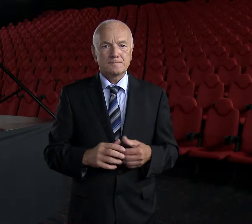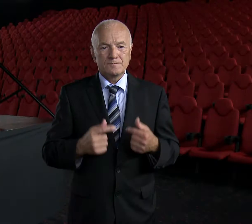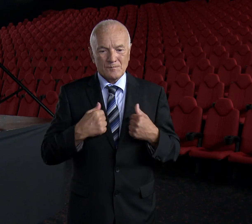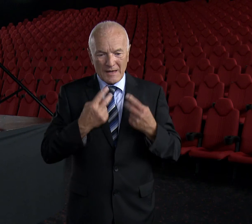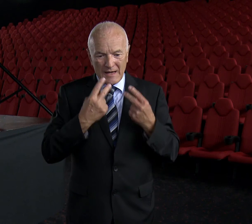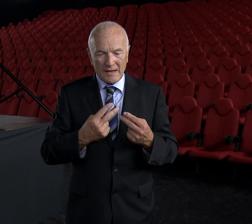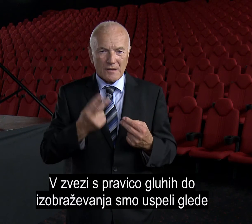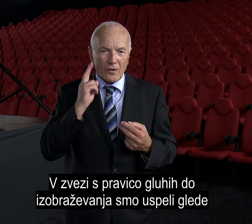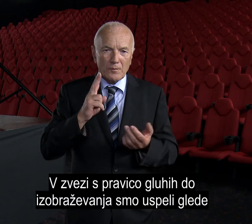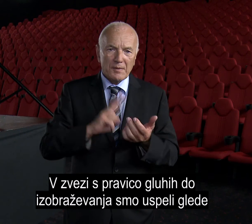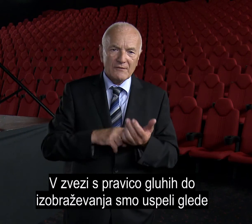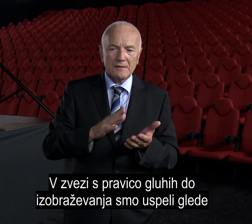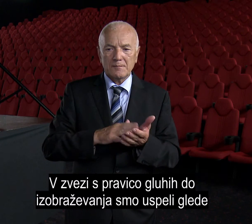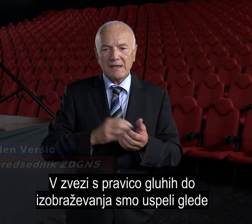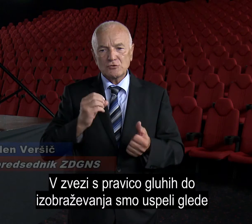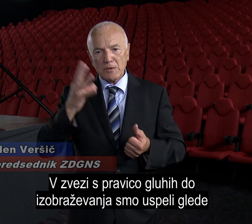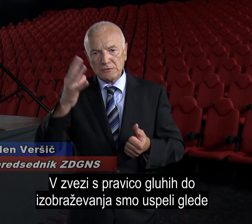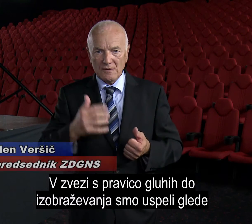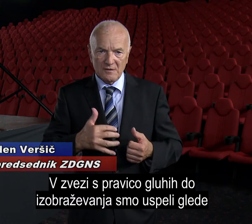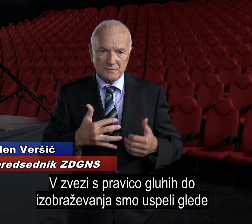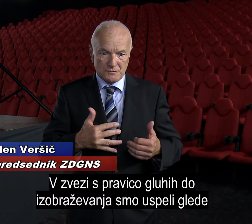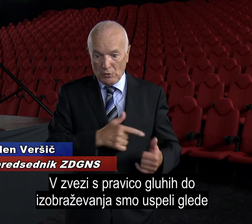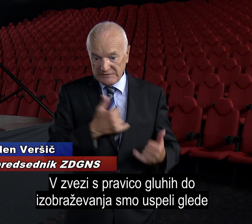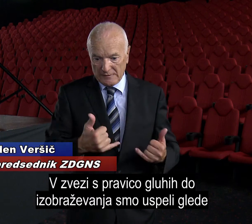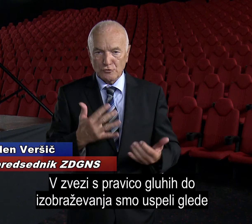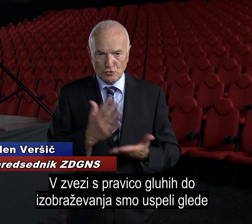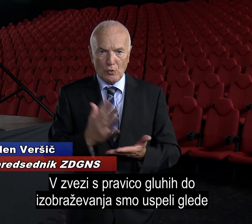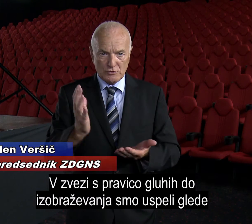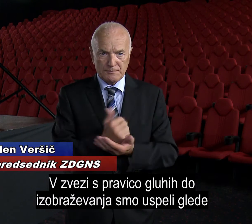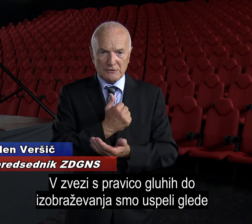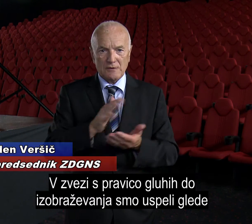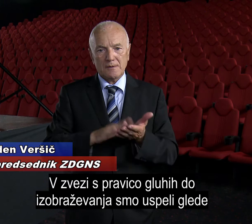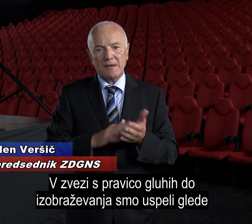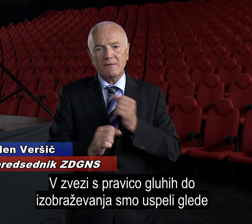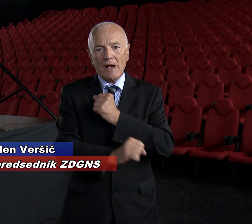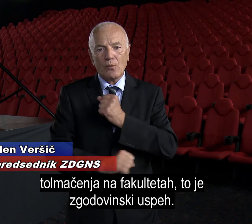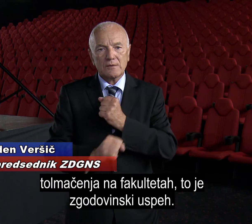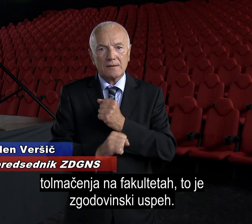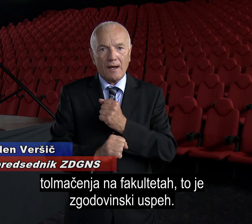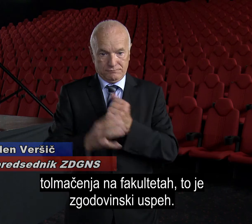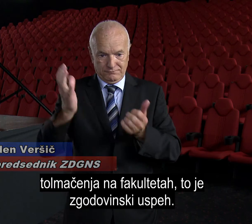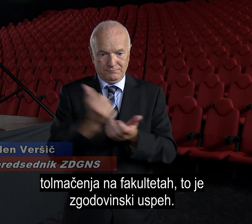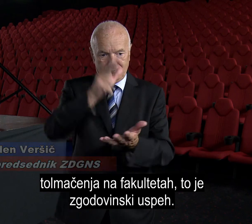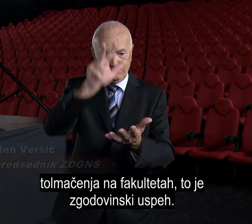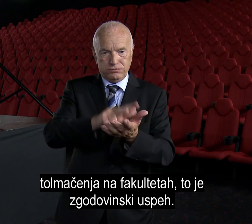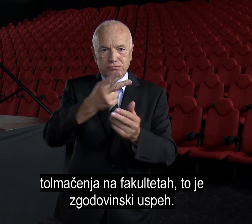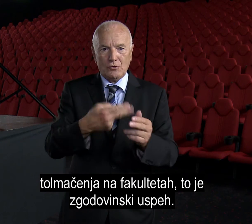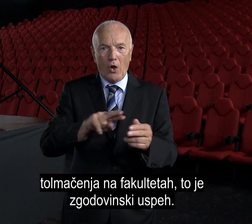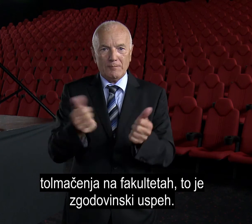Zakon, ki bi naj urejal delovanje obeh teh fundacij, vse skupaj je še na ravni medresorske delovne skupine. Mislim, da v roku kakšnega meseca